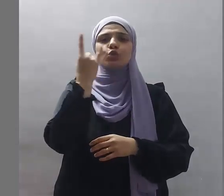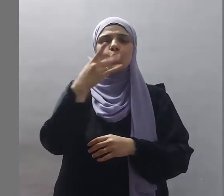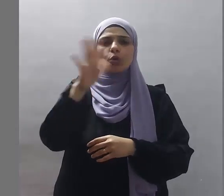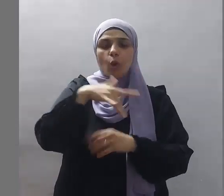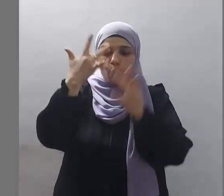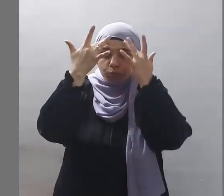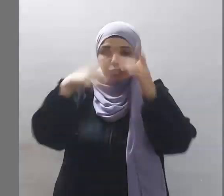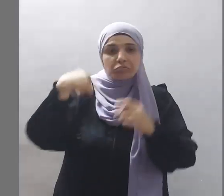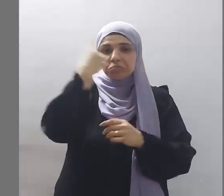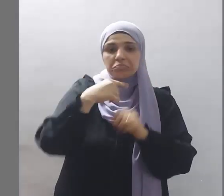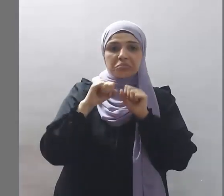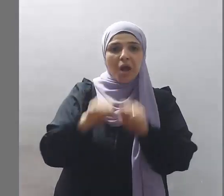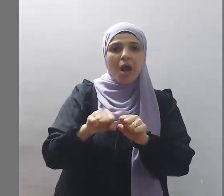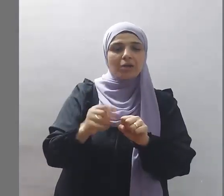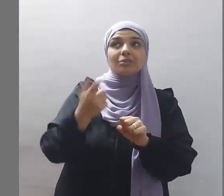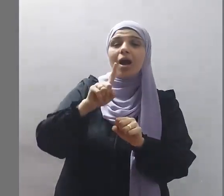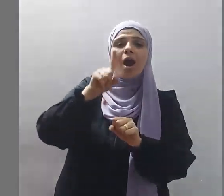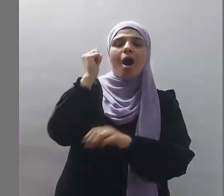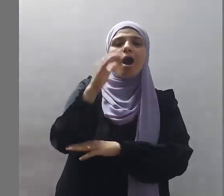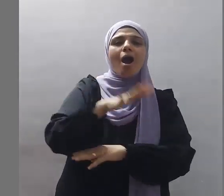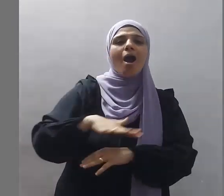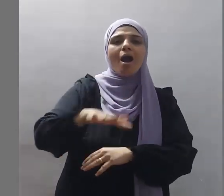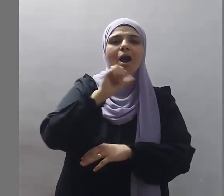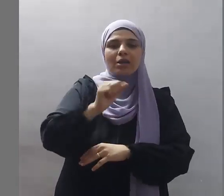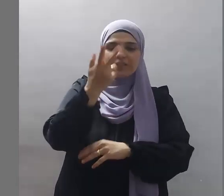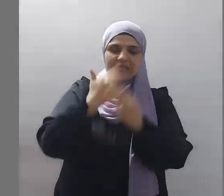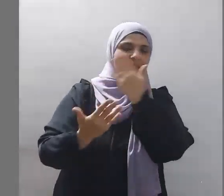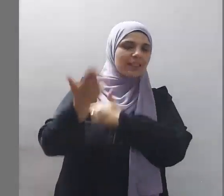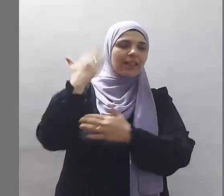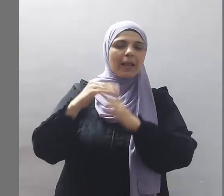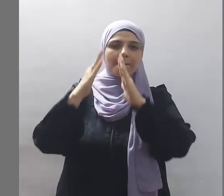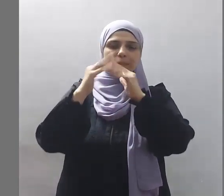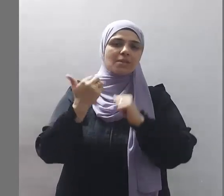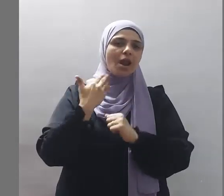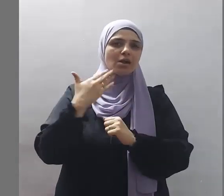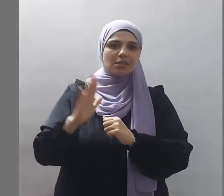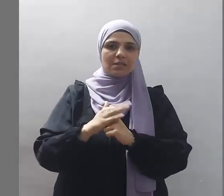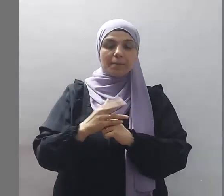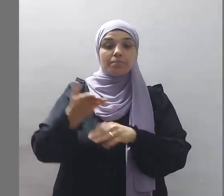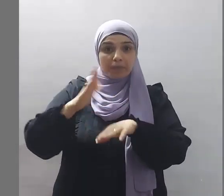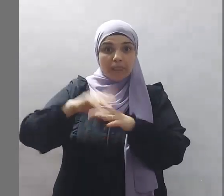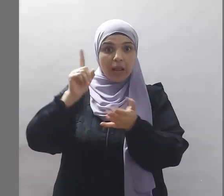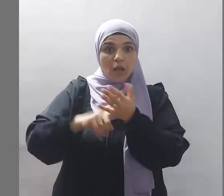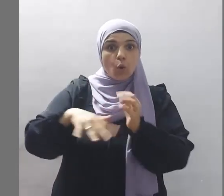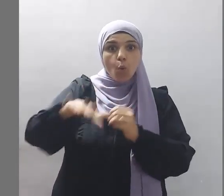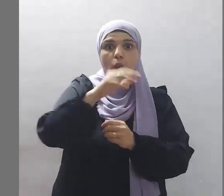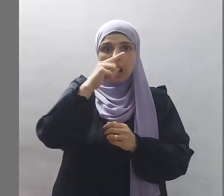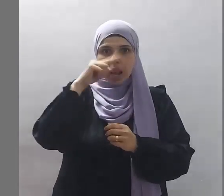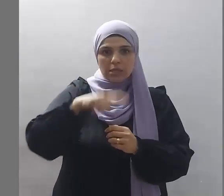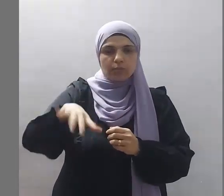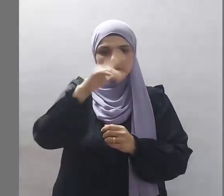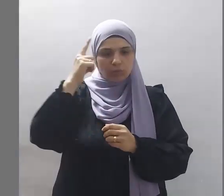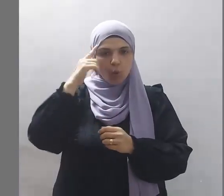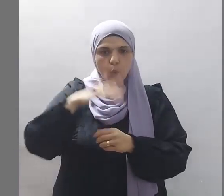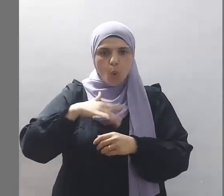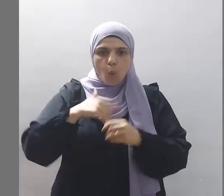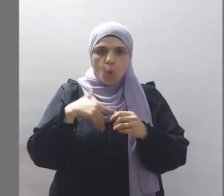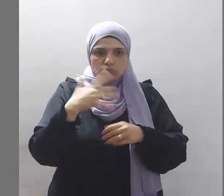الوطنية العظيمة عبر تاريخنا المصري العظيم. على أننا نؤكد أن الوفاء لتضحيات